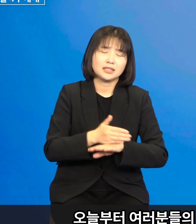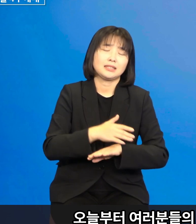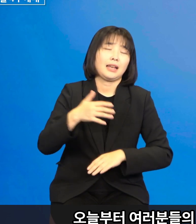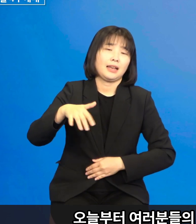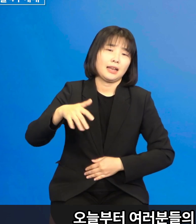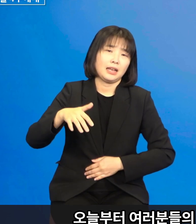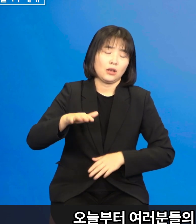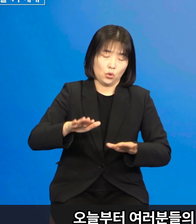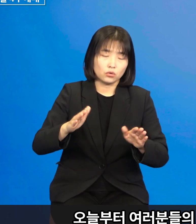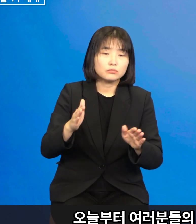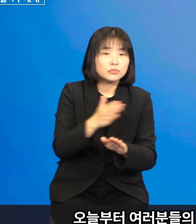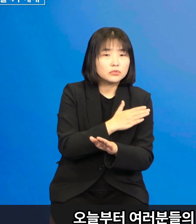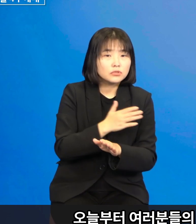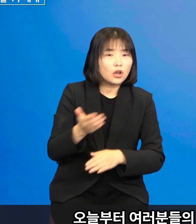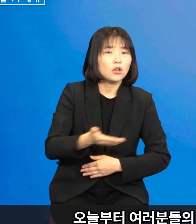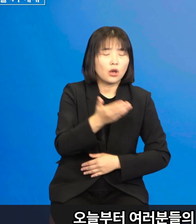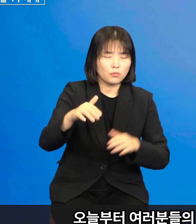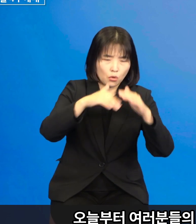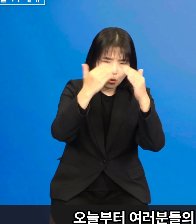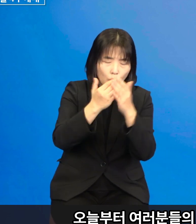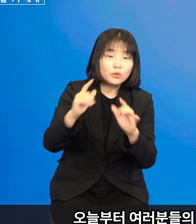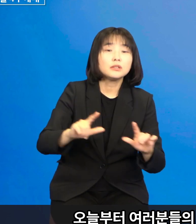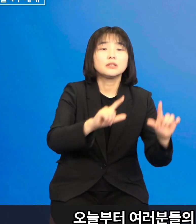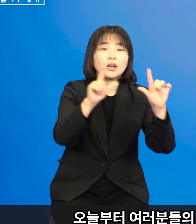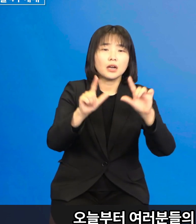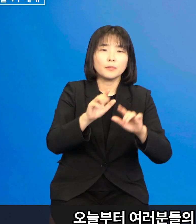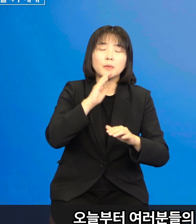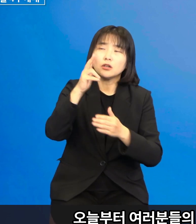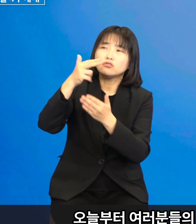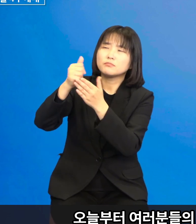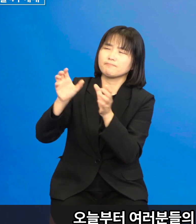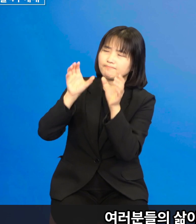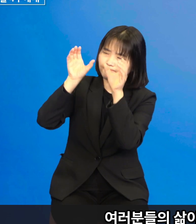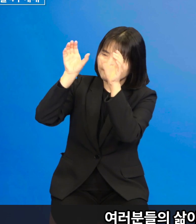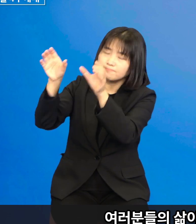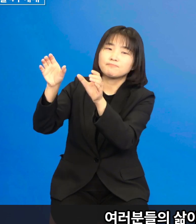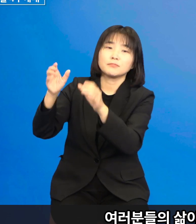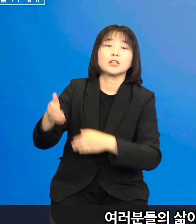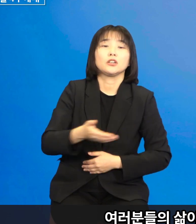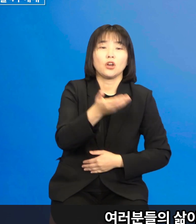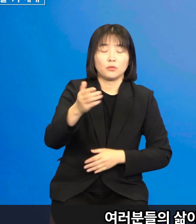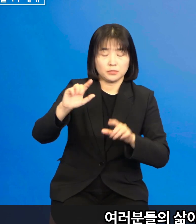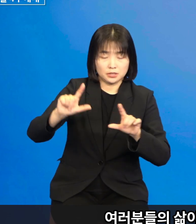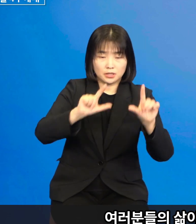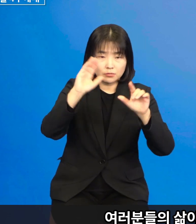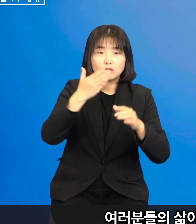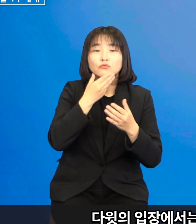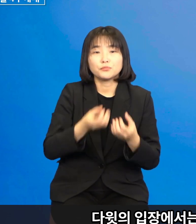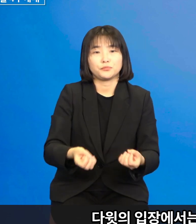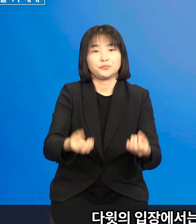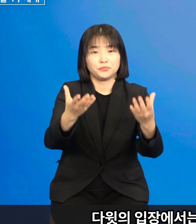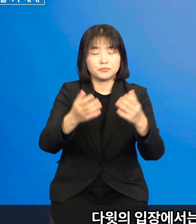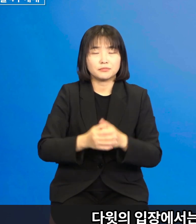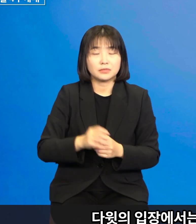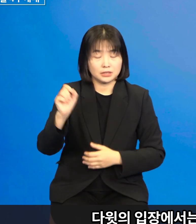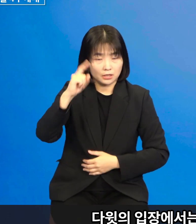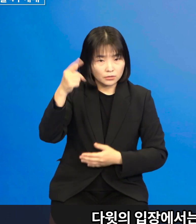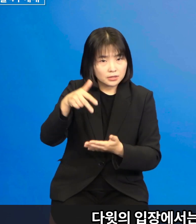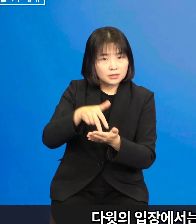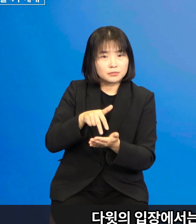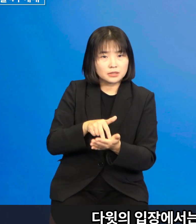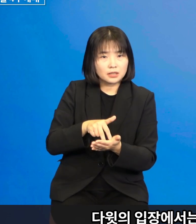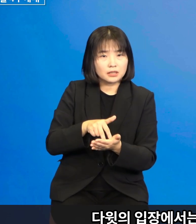오늘부터 여러분들의 온 삶을 진짜 주님께 맡기는 여러분들의 삶이 되시기를 축복합니다. 다윗의